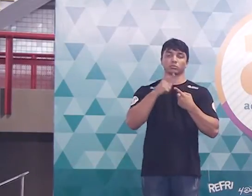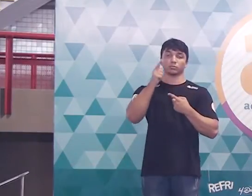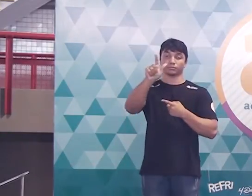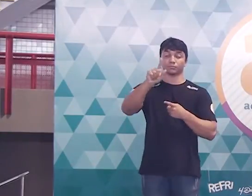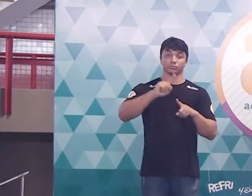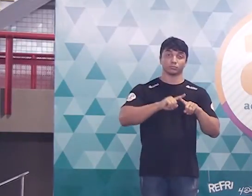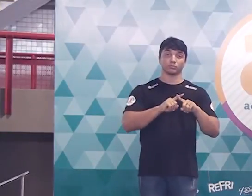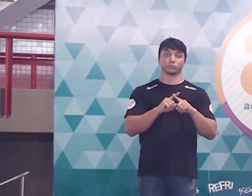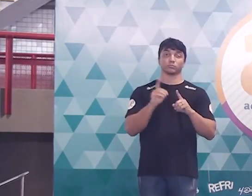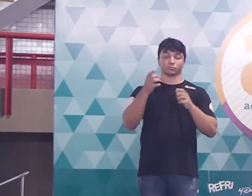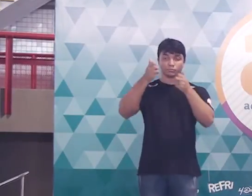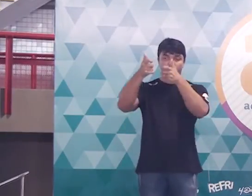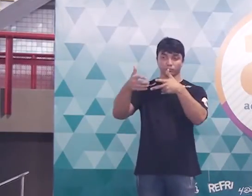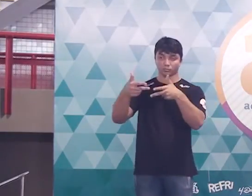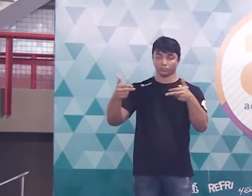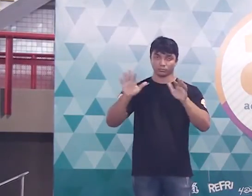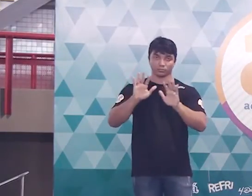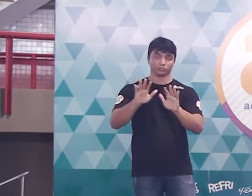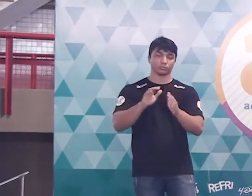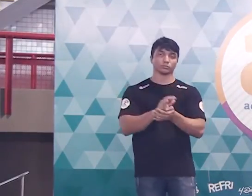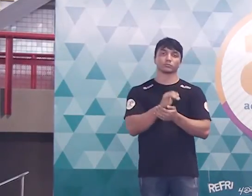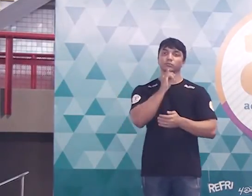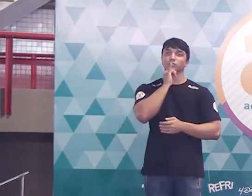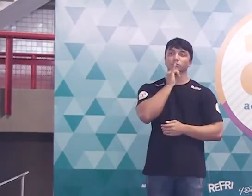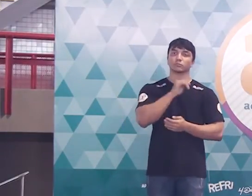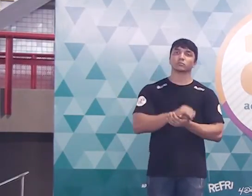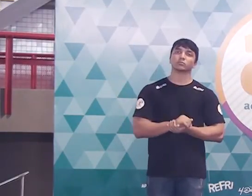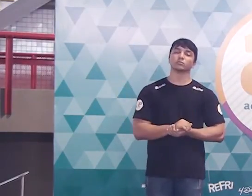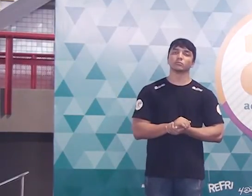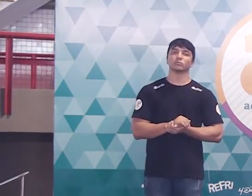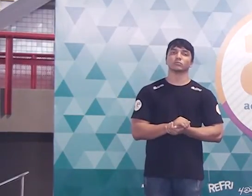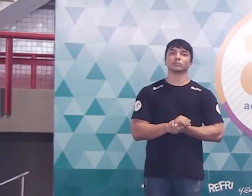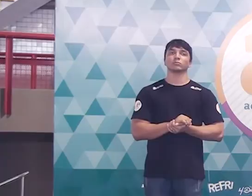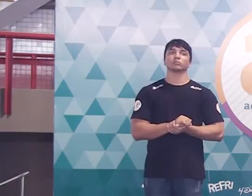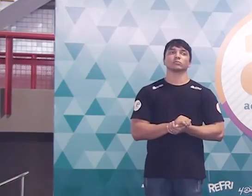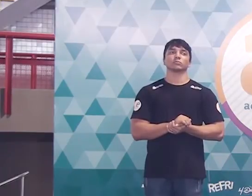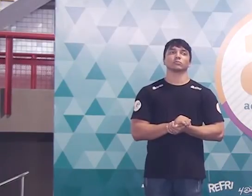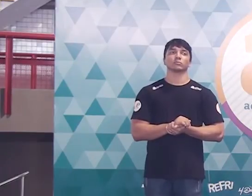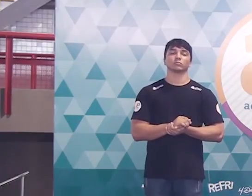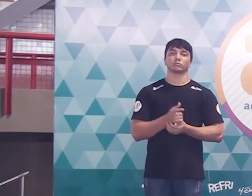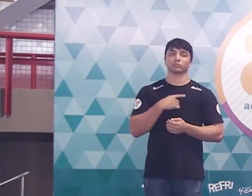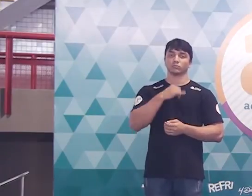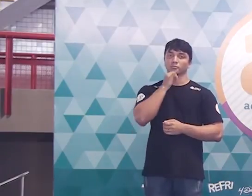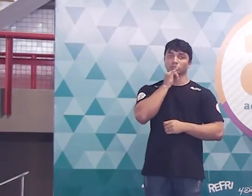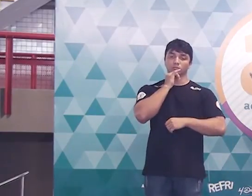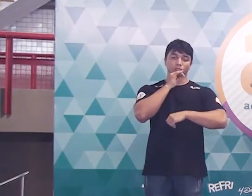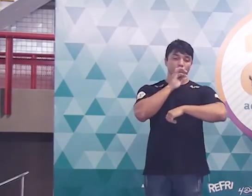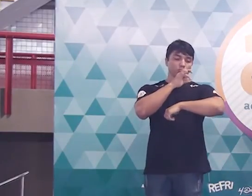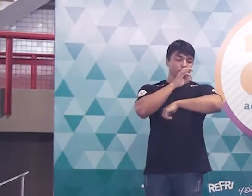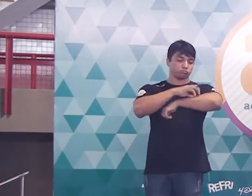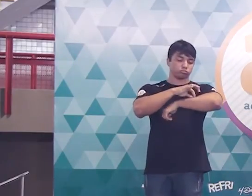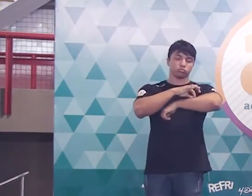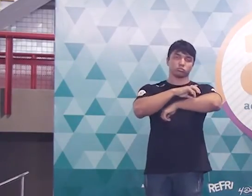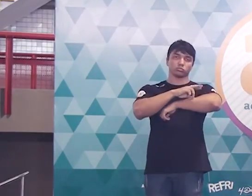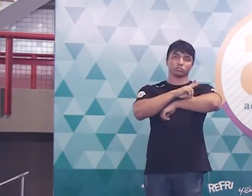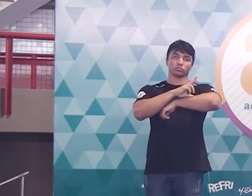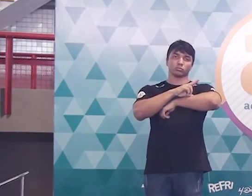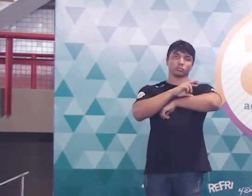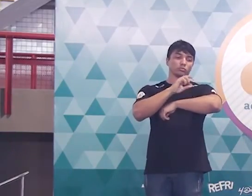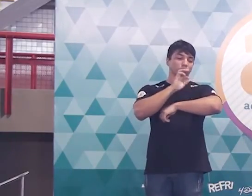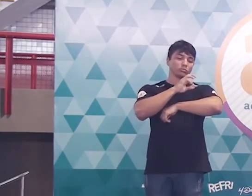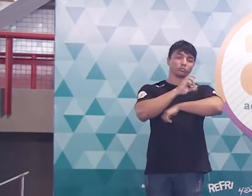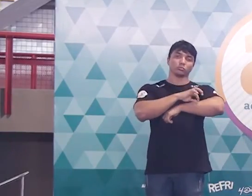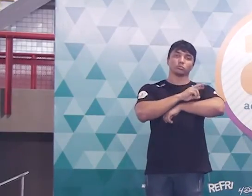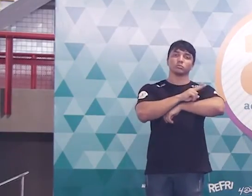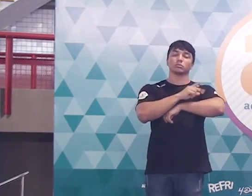certo? Deixa eu te explicar uma coisa. Um exemplo. O barbeiro, que é o